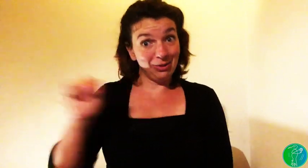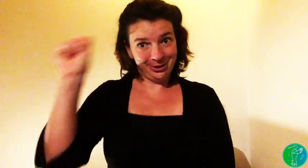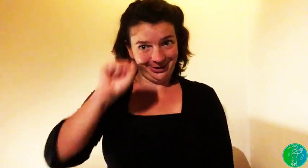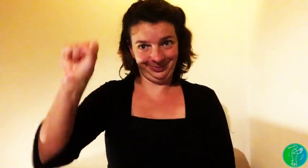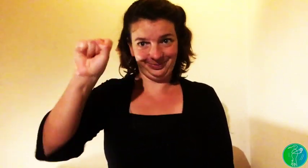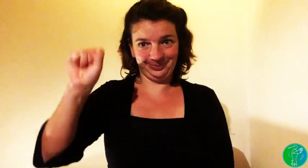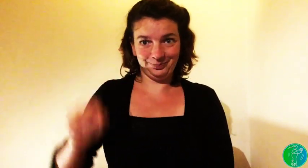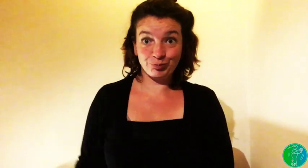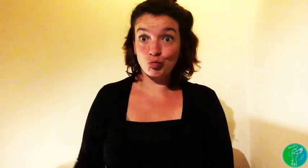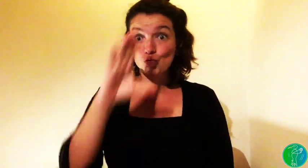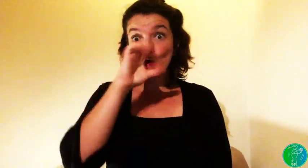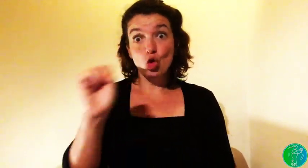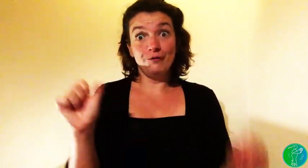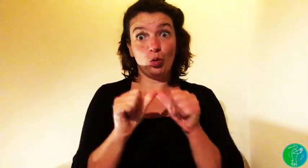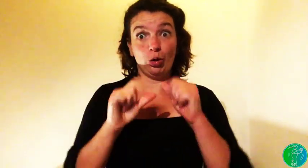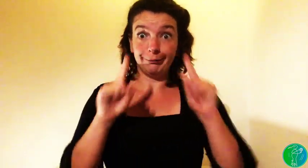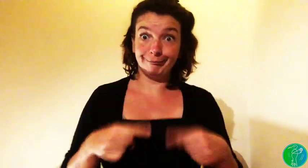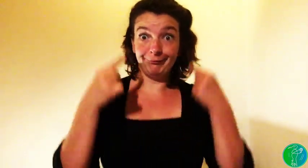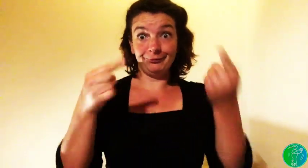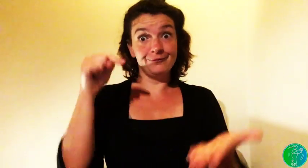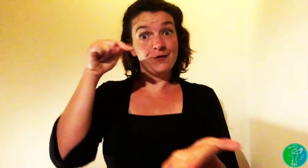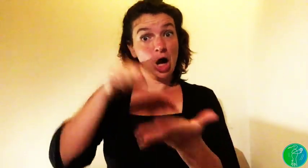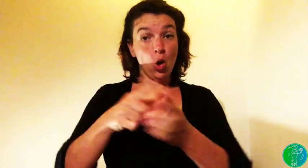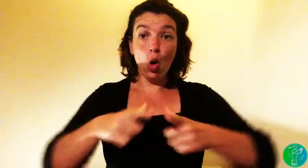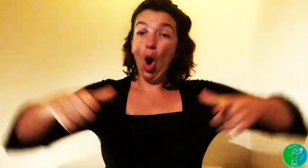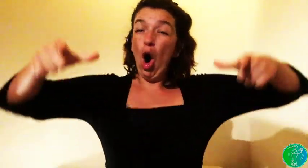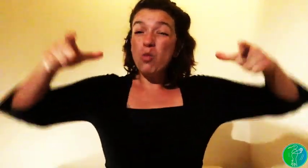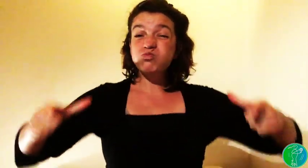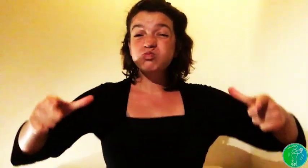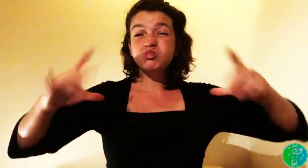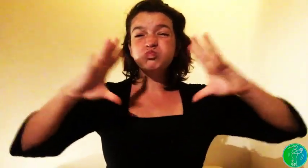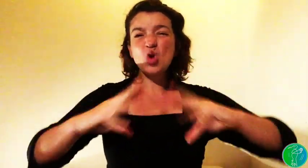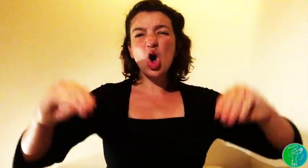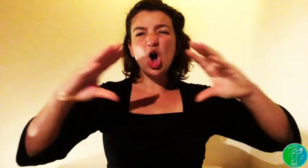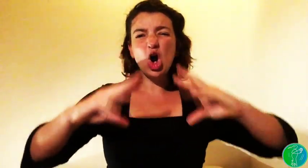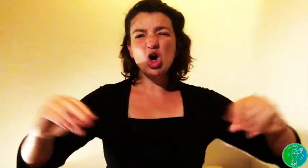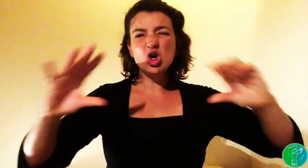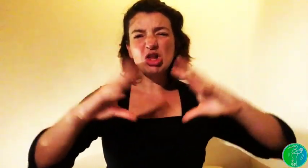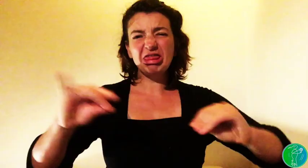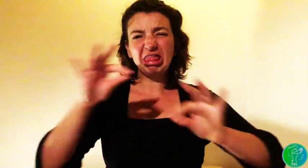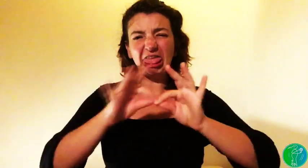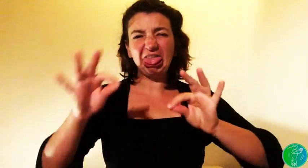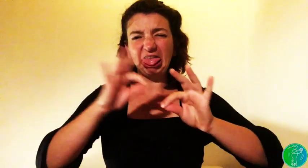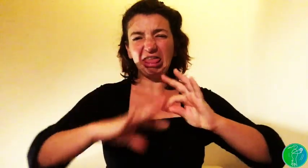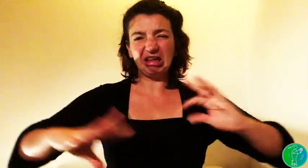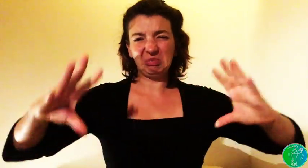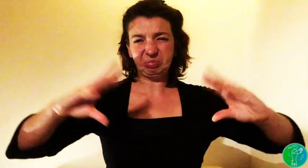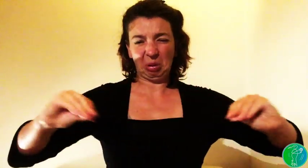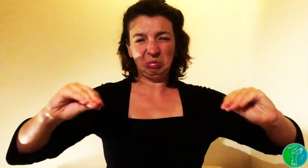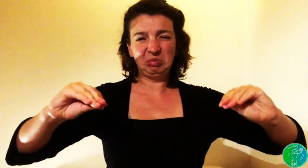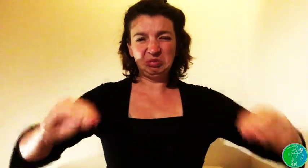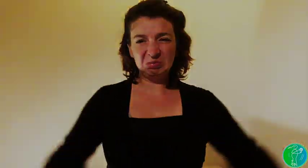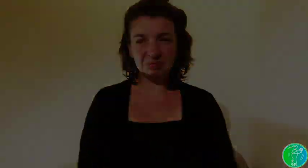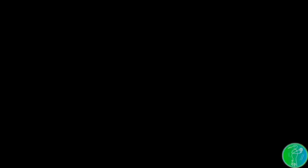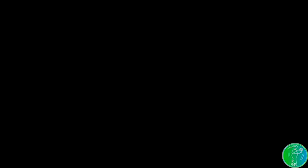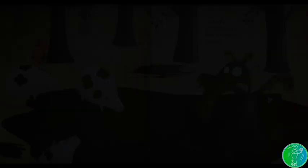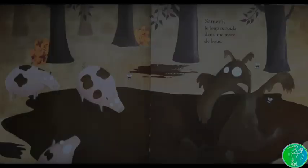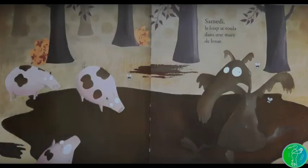Samedi, le loup se roula dans une mare de boue. Quand il fut tout marron, il